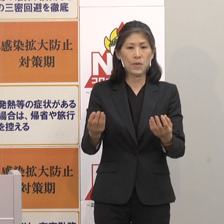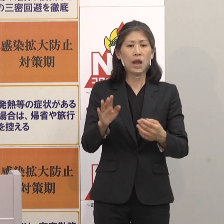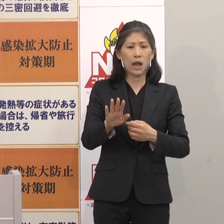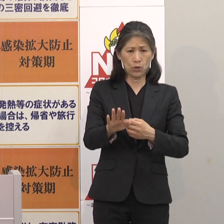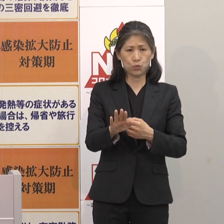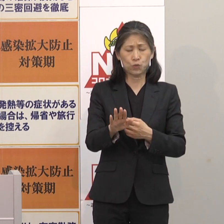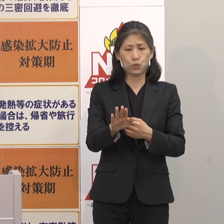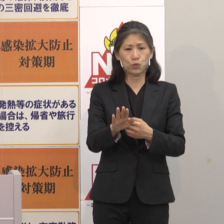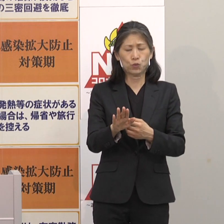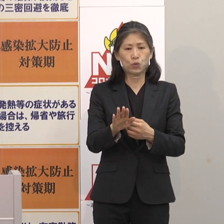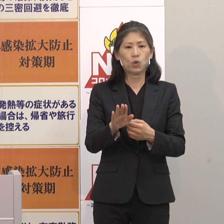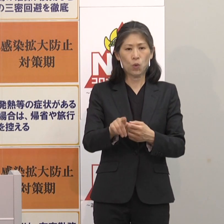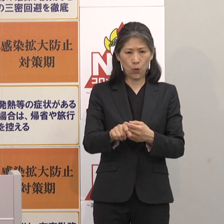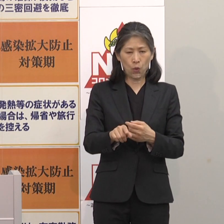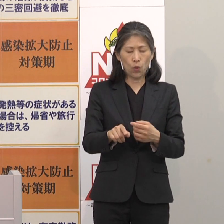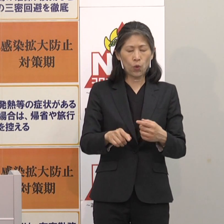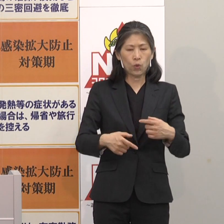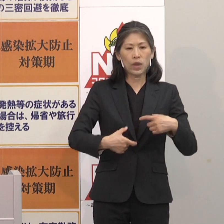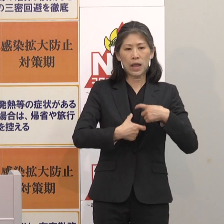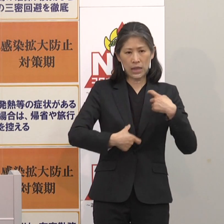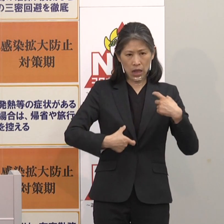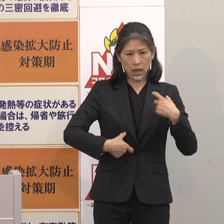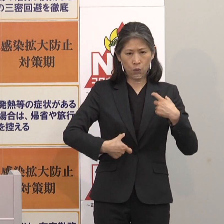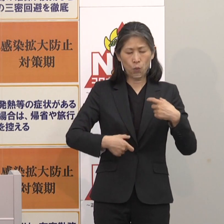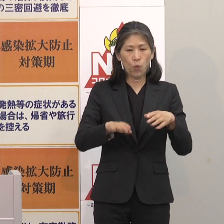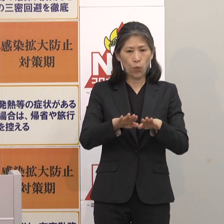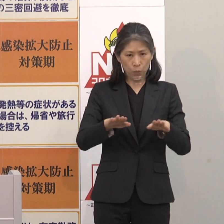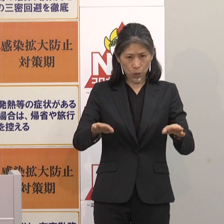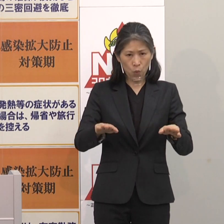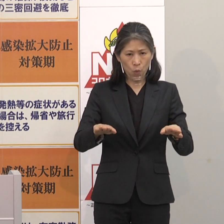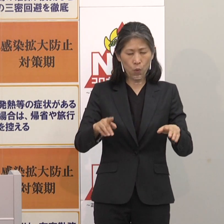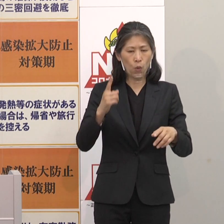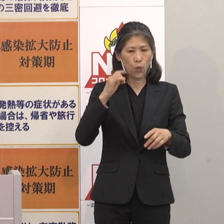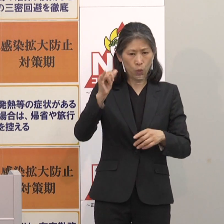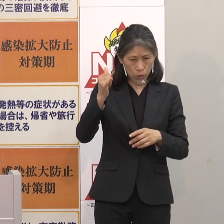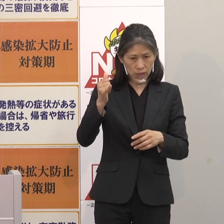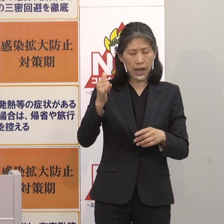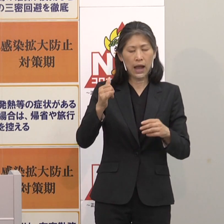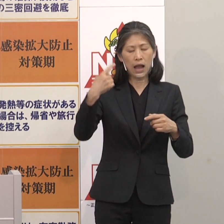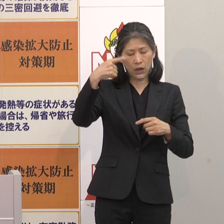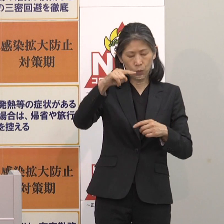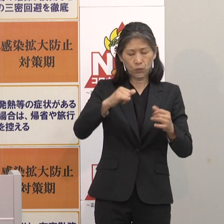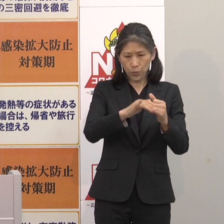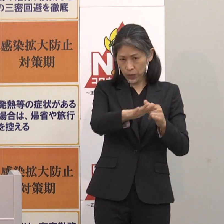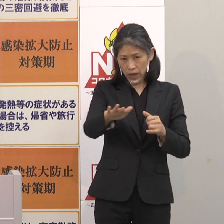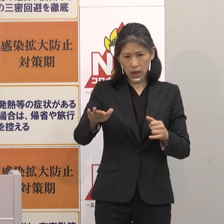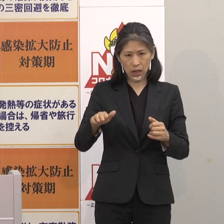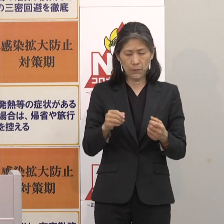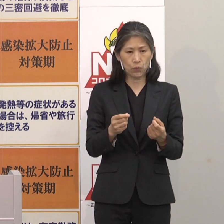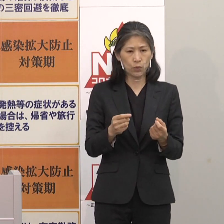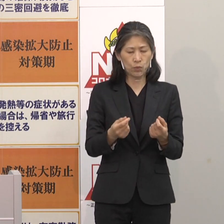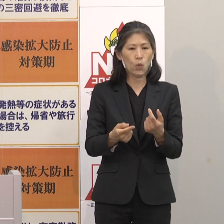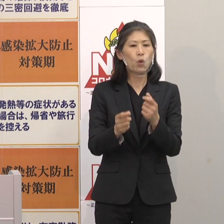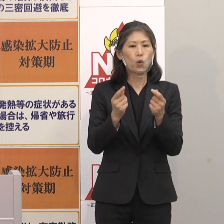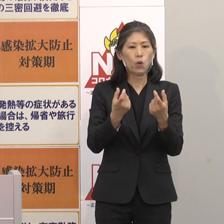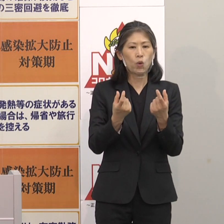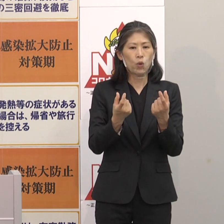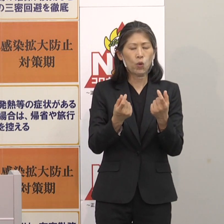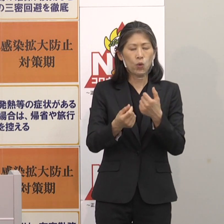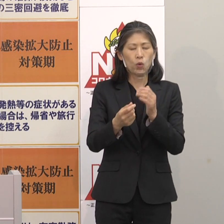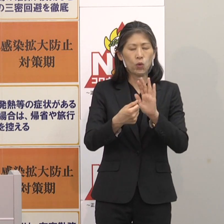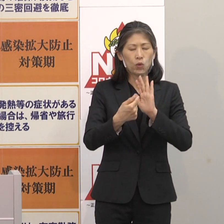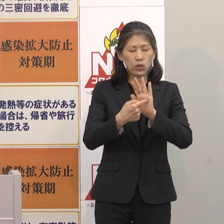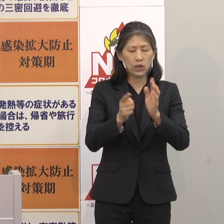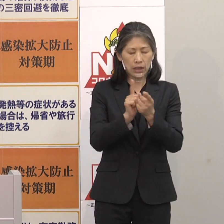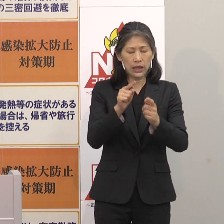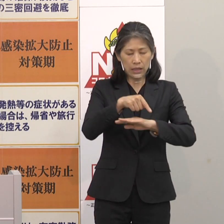ためにも児童生徒保護者の皆様教育関係者の皆様引き続き感染防止対策の徹底についてご理解ご